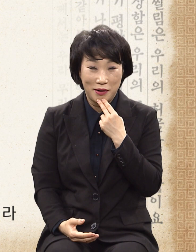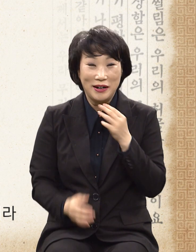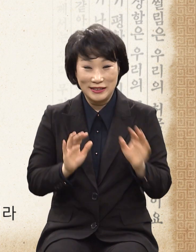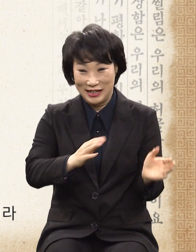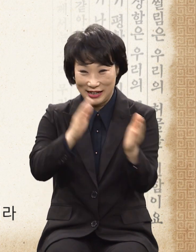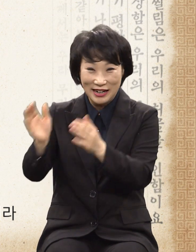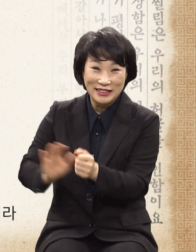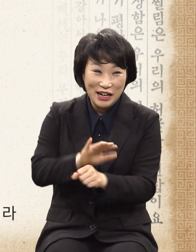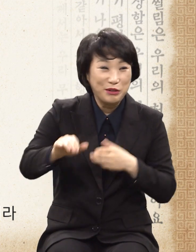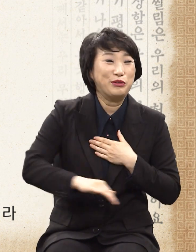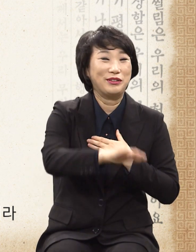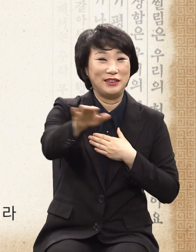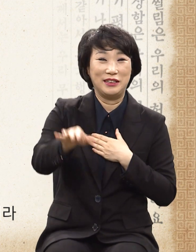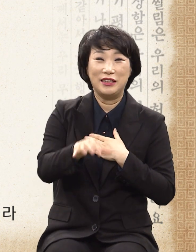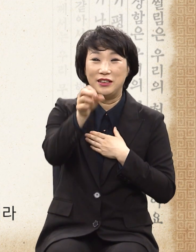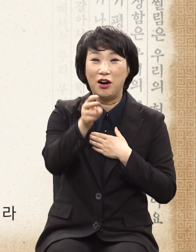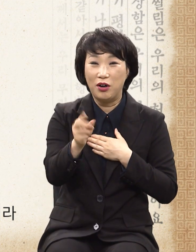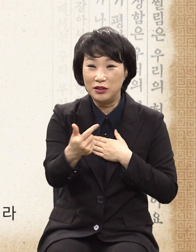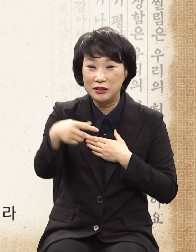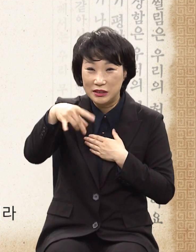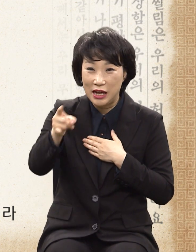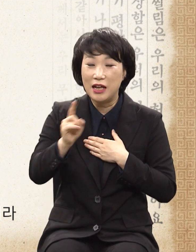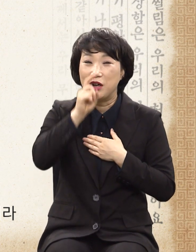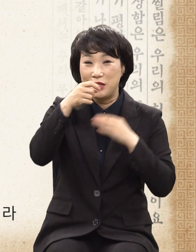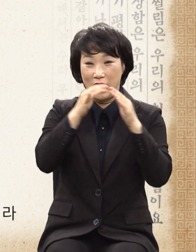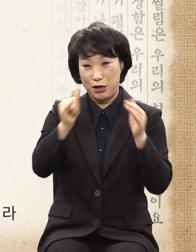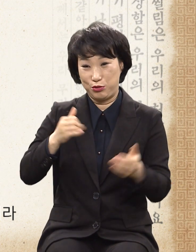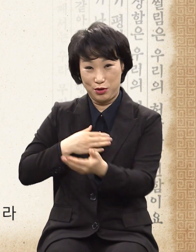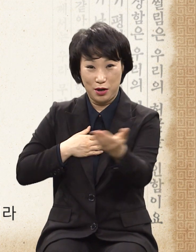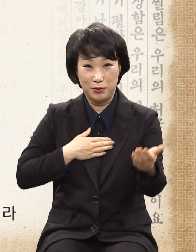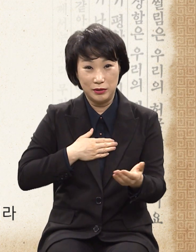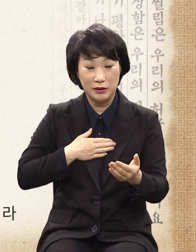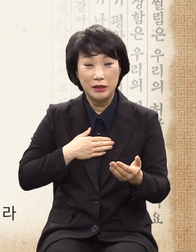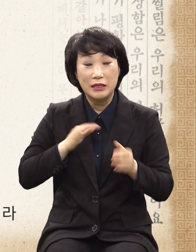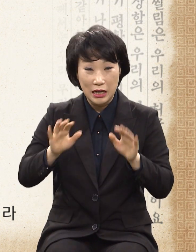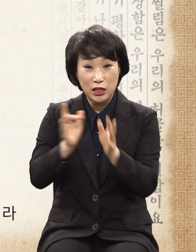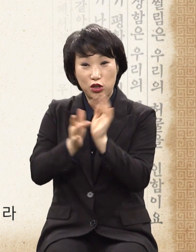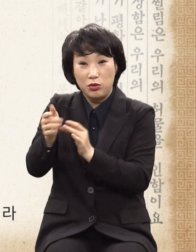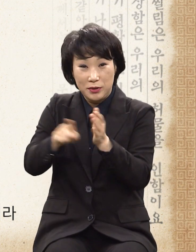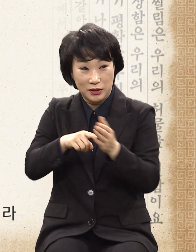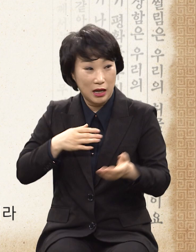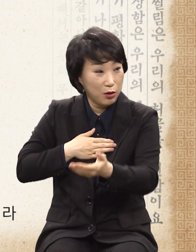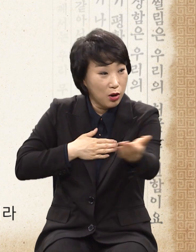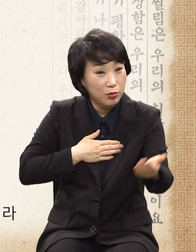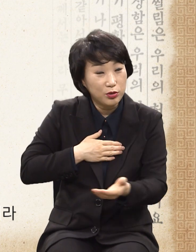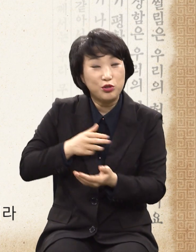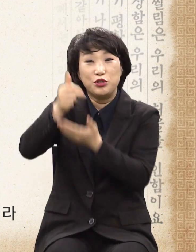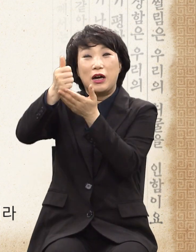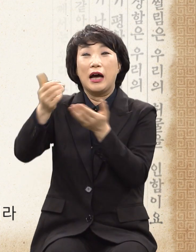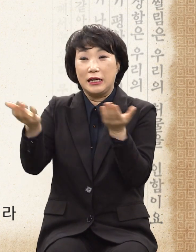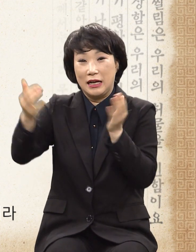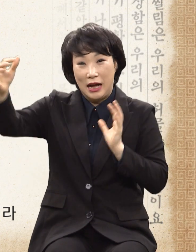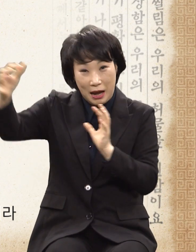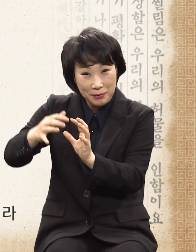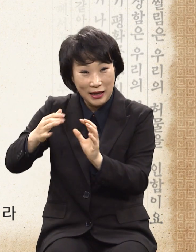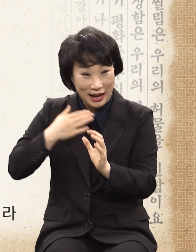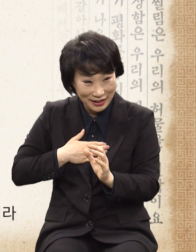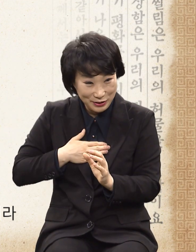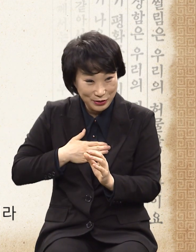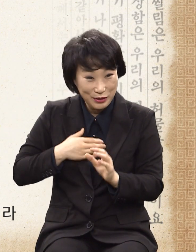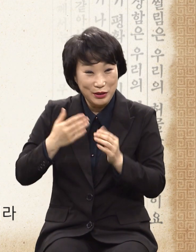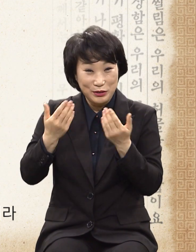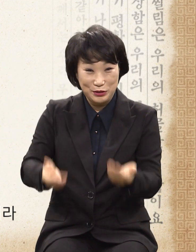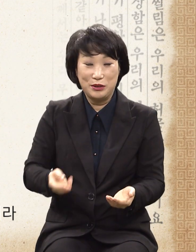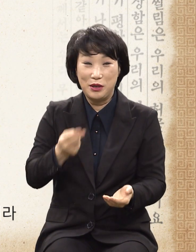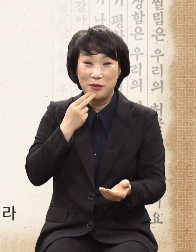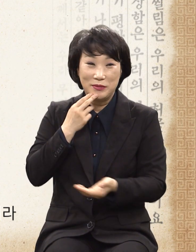사랑하는 연세가족이요, 우리도 예수 믿었다면 주님과 동역자가 되어서 쉬지 않는 여러분 되기를 주님의